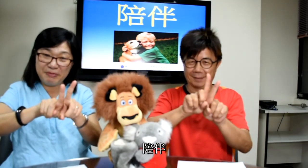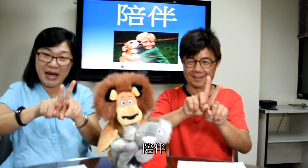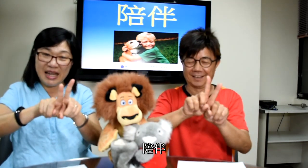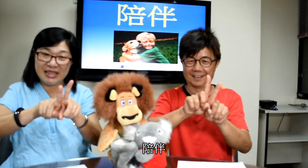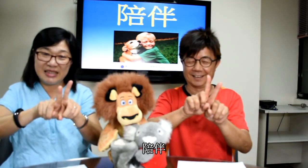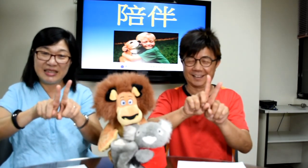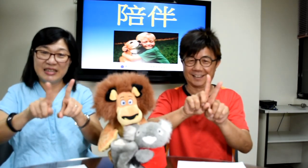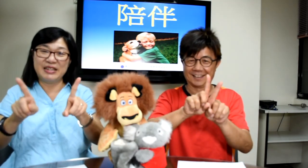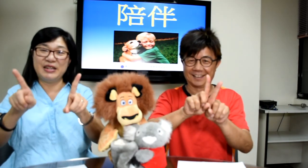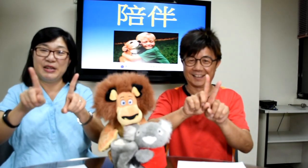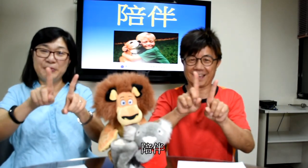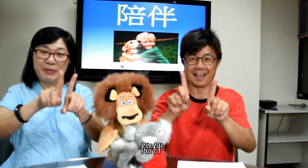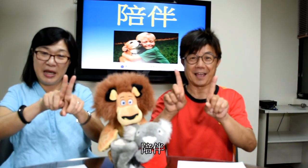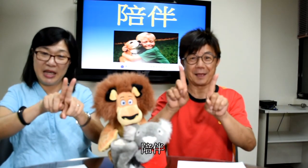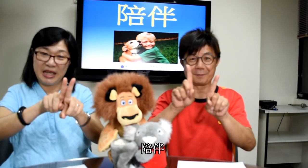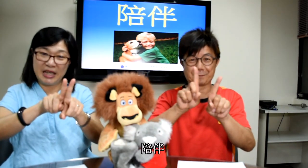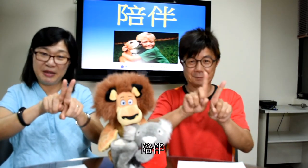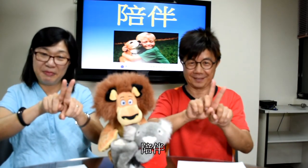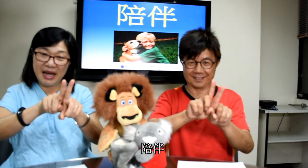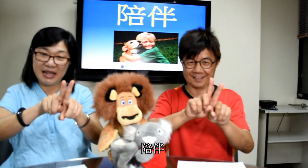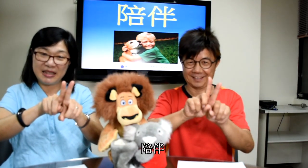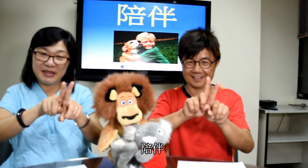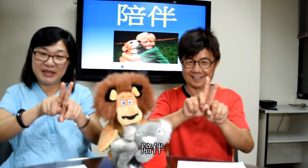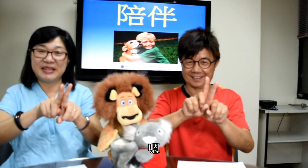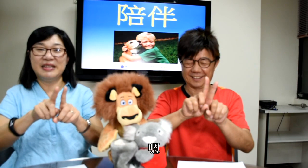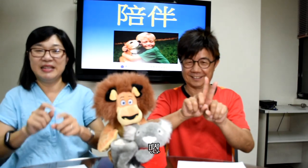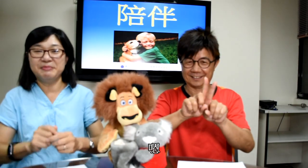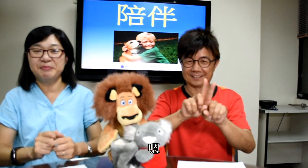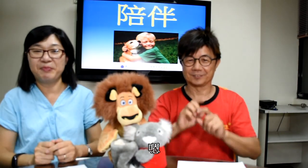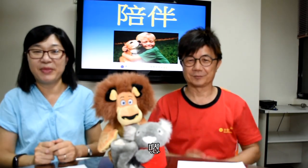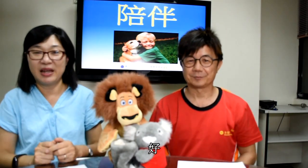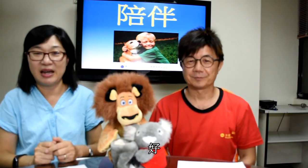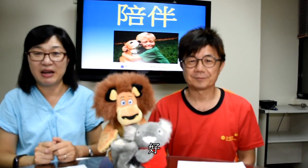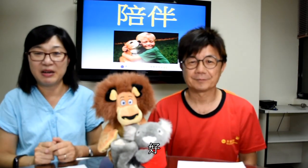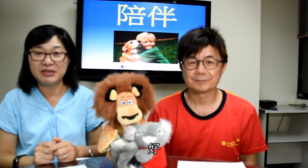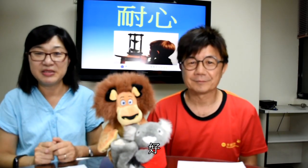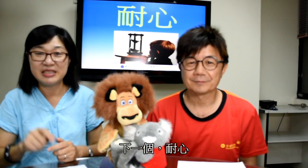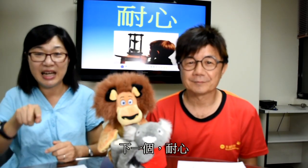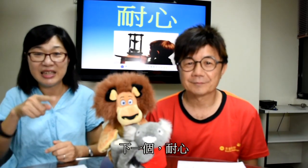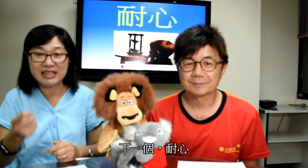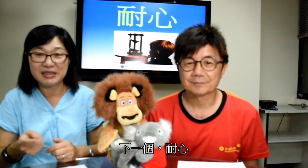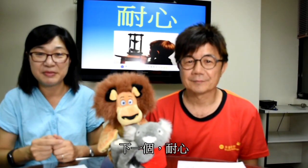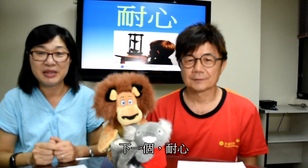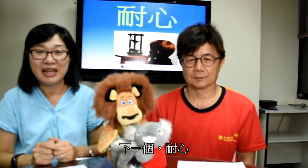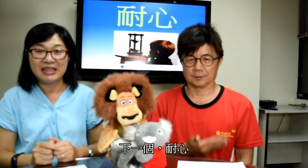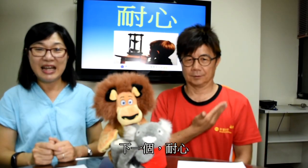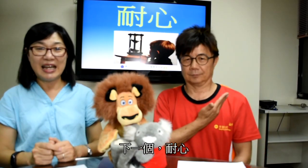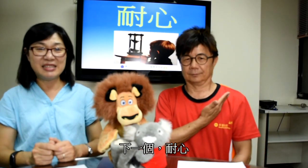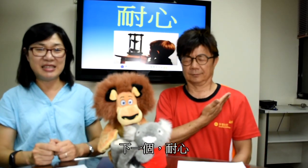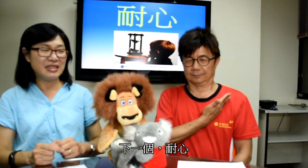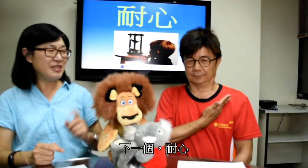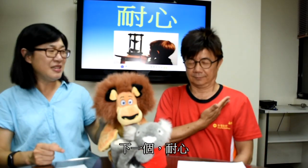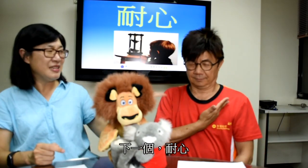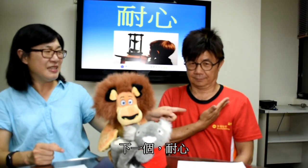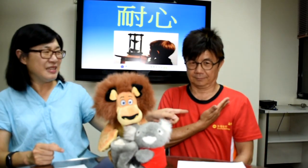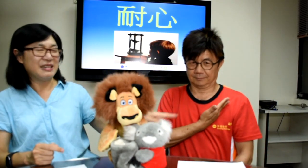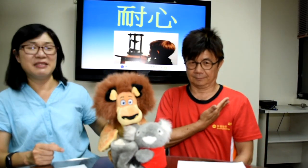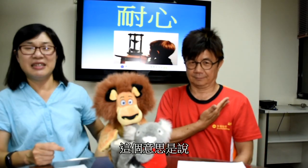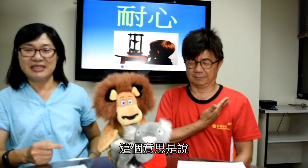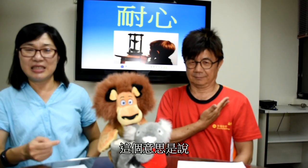伴，陪伴。好，下一个，耐心。这个